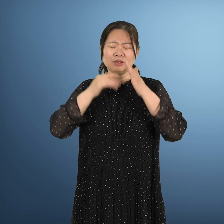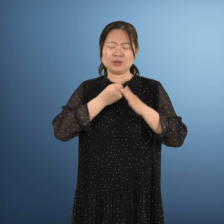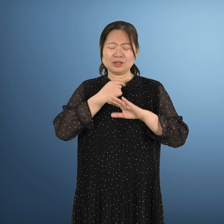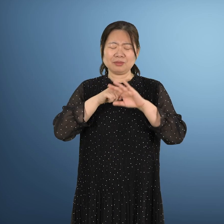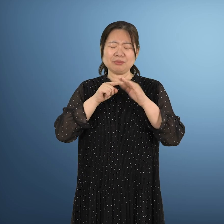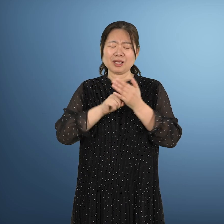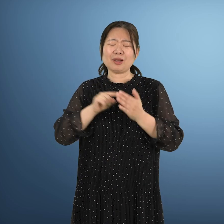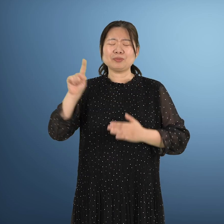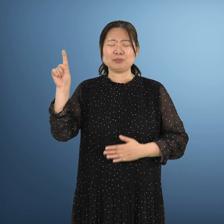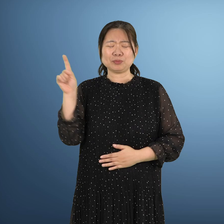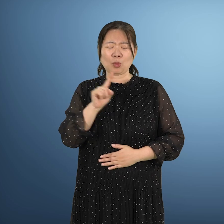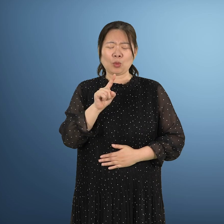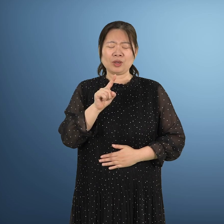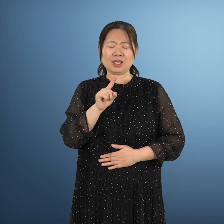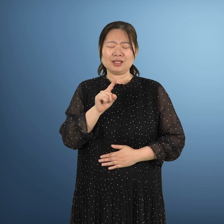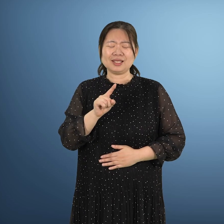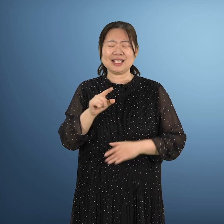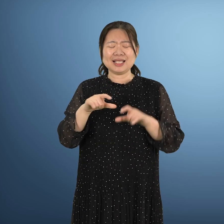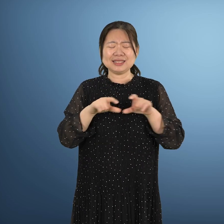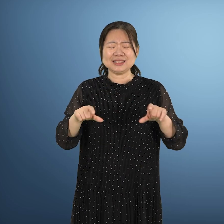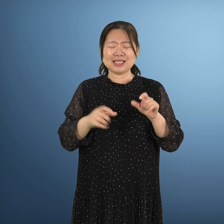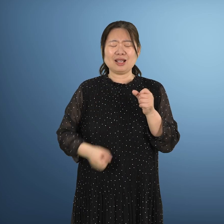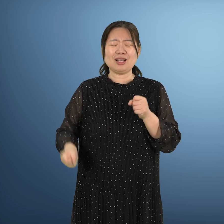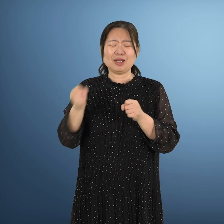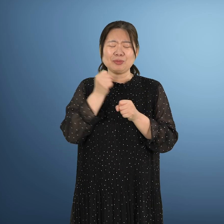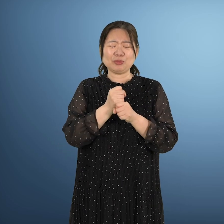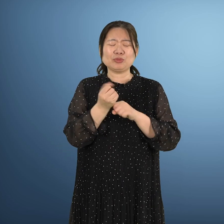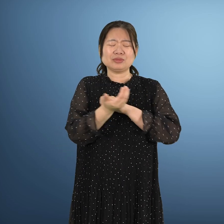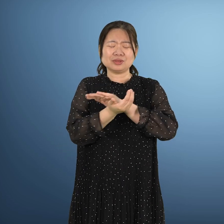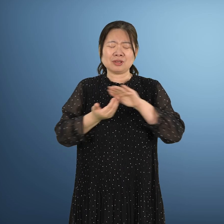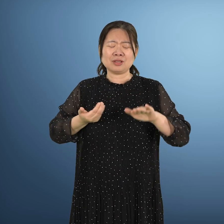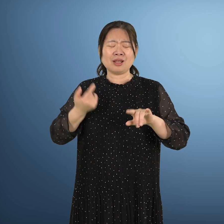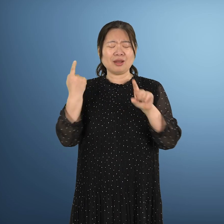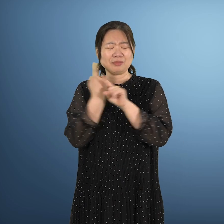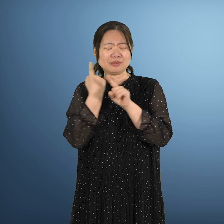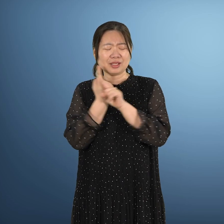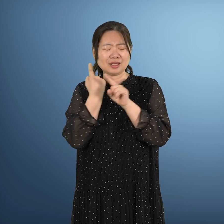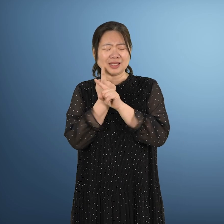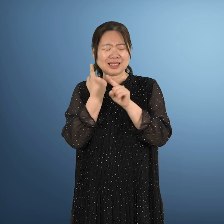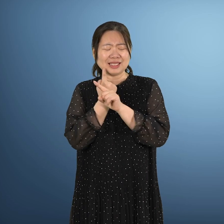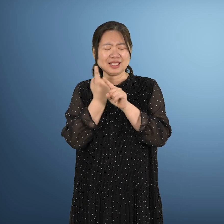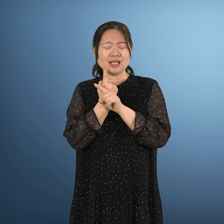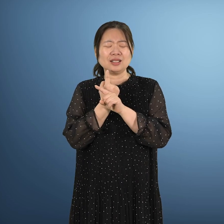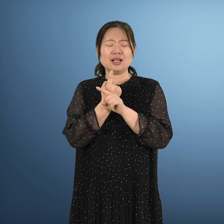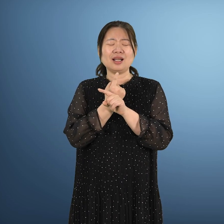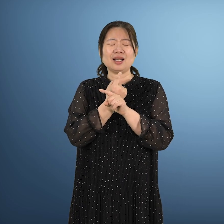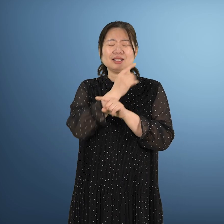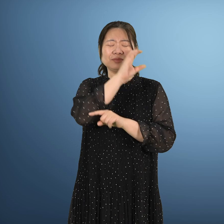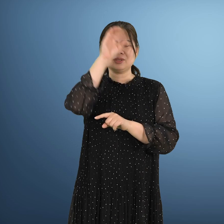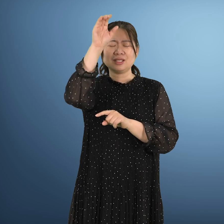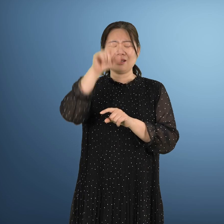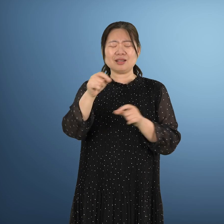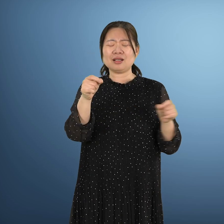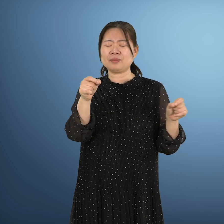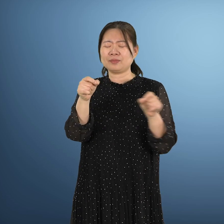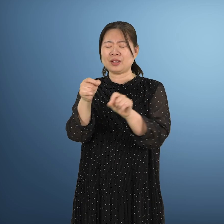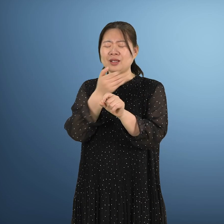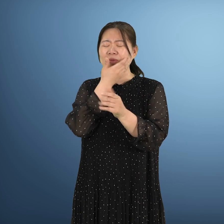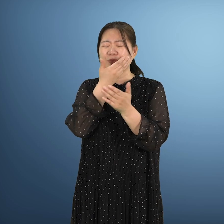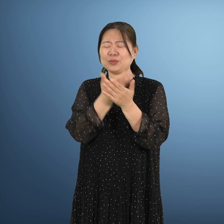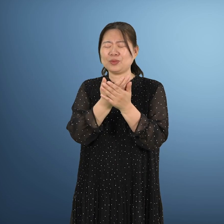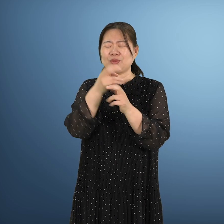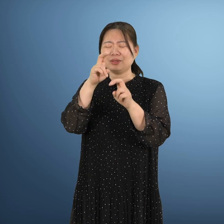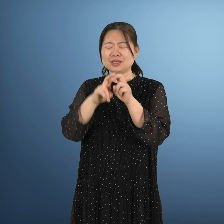바는 일상으로의 회복이 전에 매일매일 십자가 앞으로, 주의 보좌